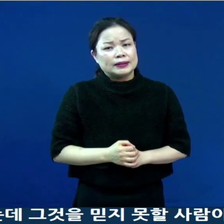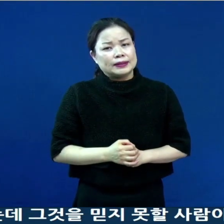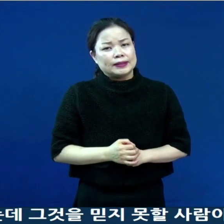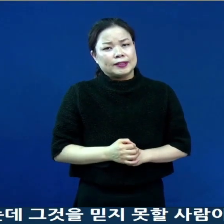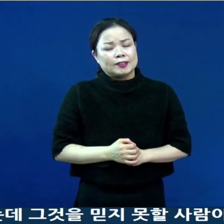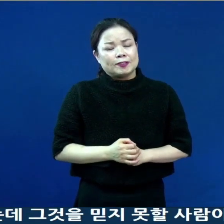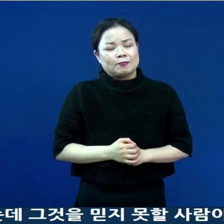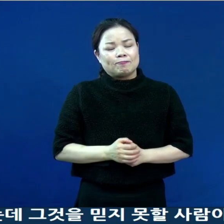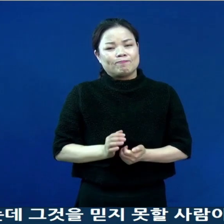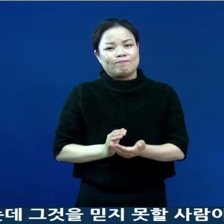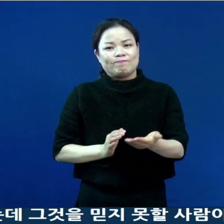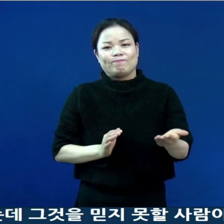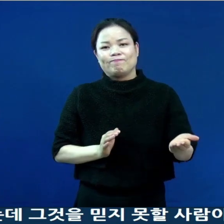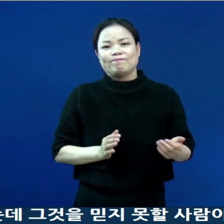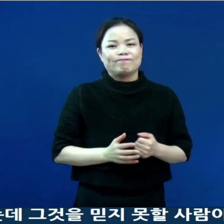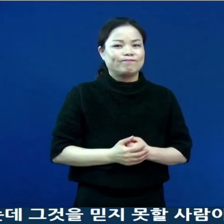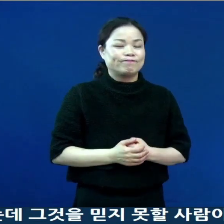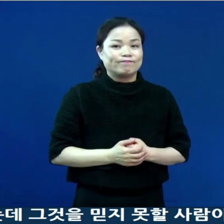여러분,